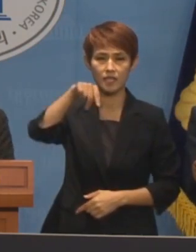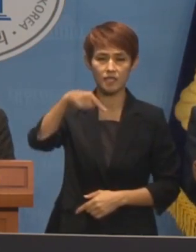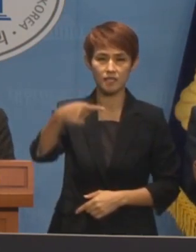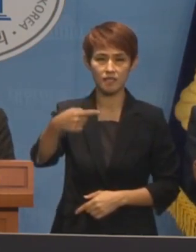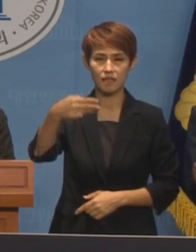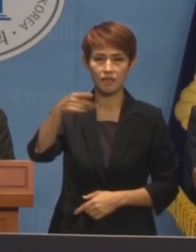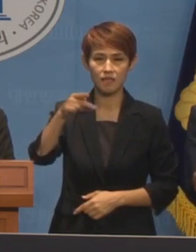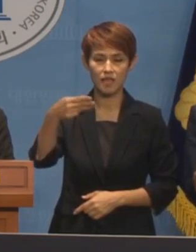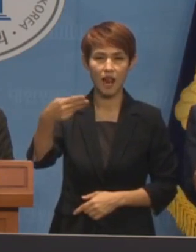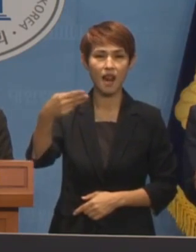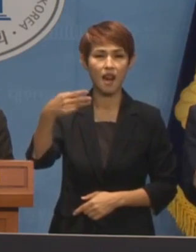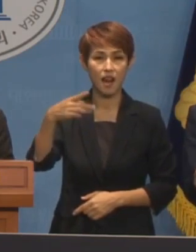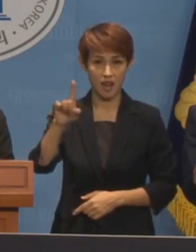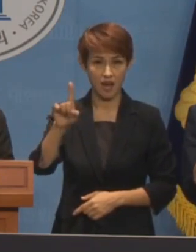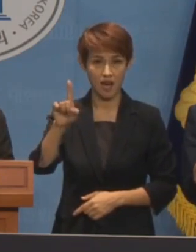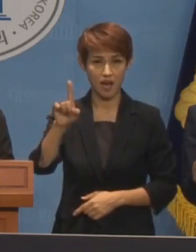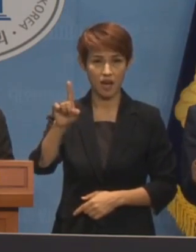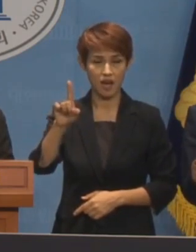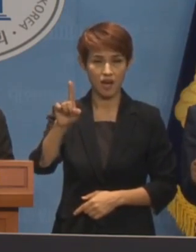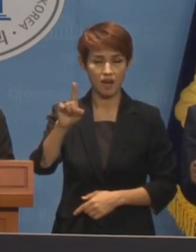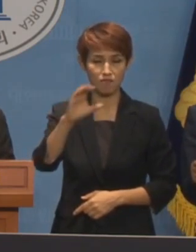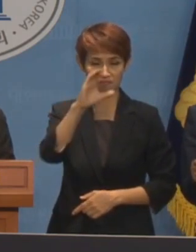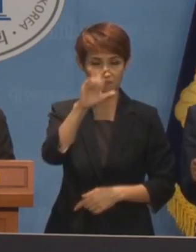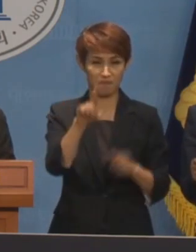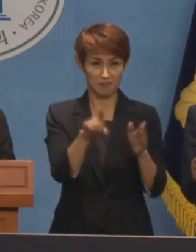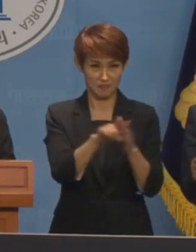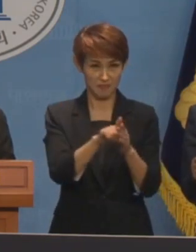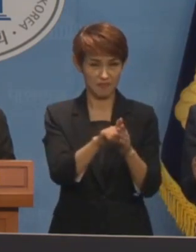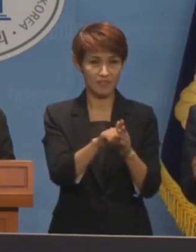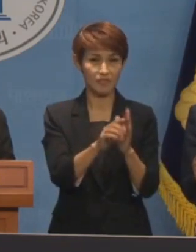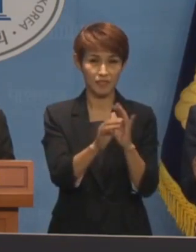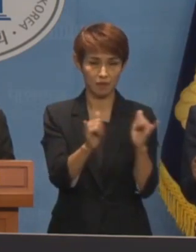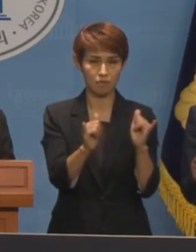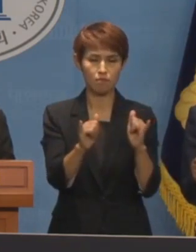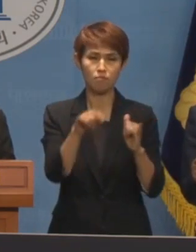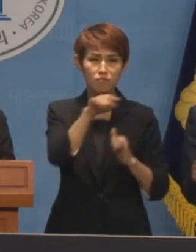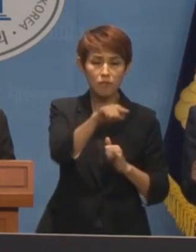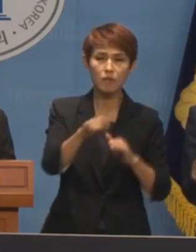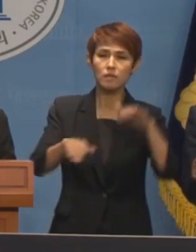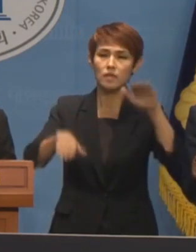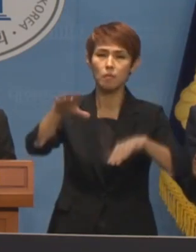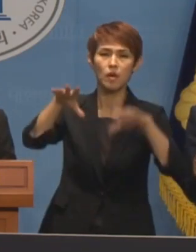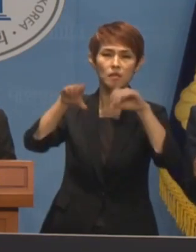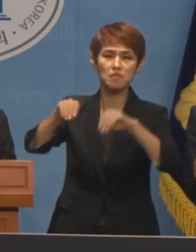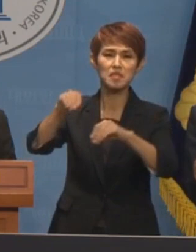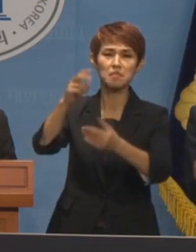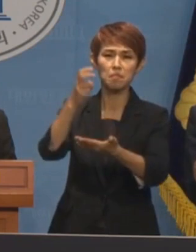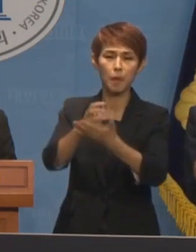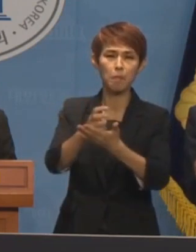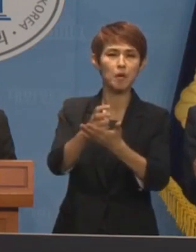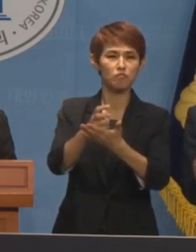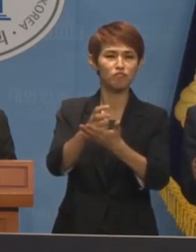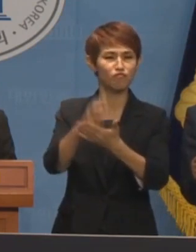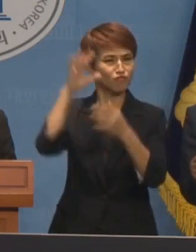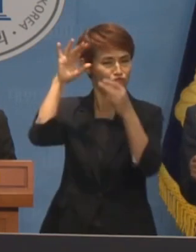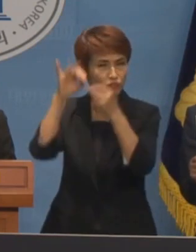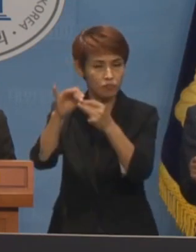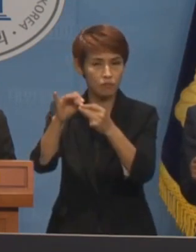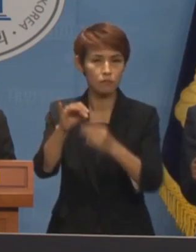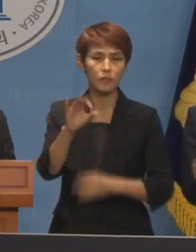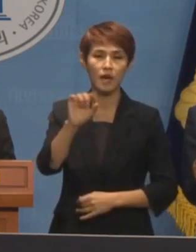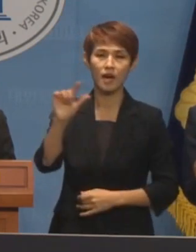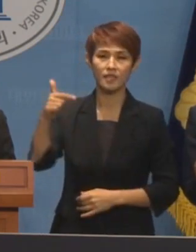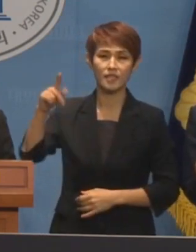마리스텔라라는 대다수의 개신교인들이 반대하는 차별금지법을 옹호하고 안창호 후보를 폄하하는